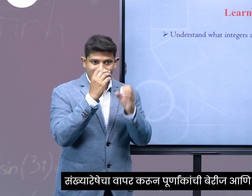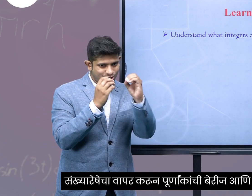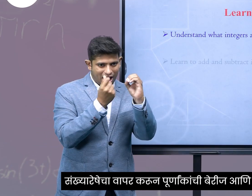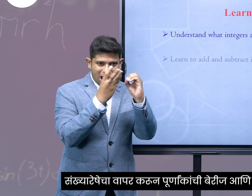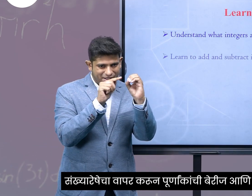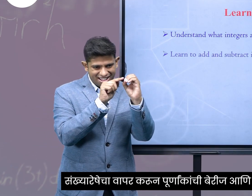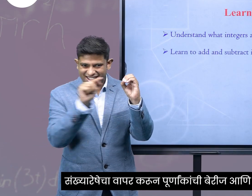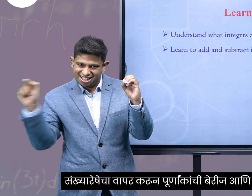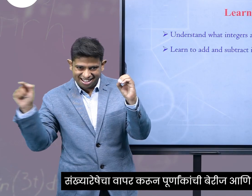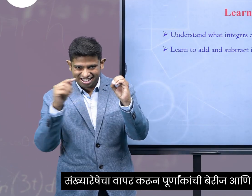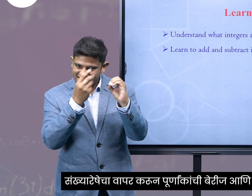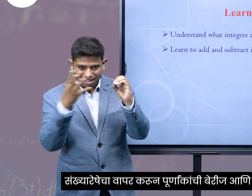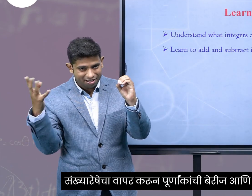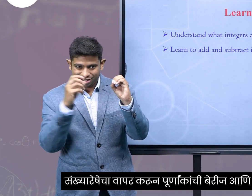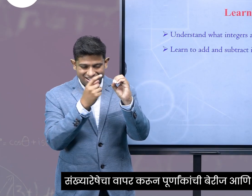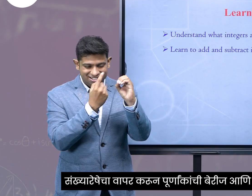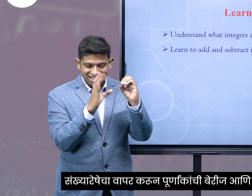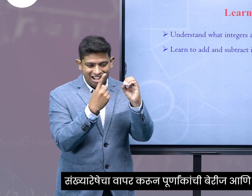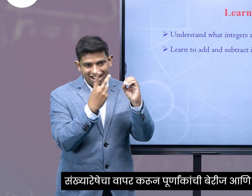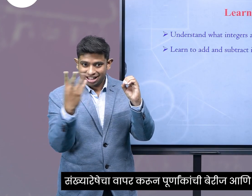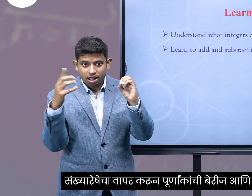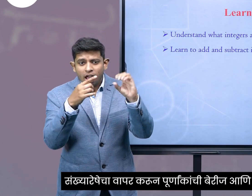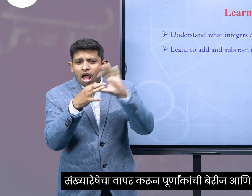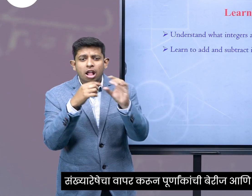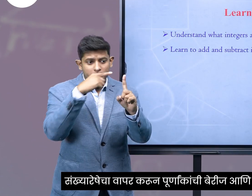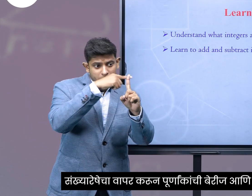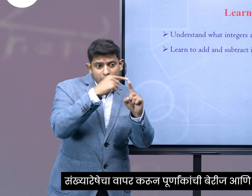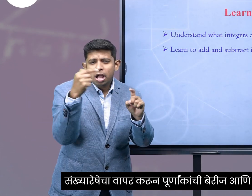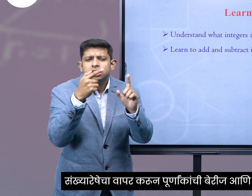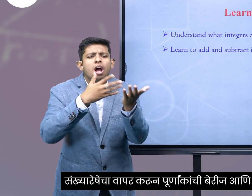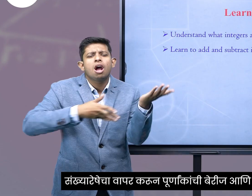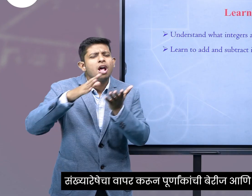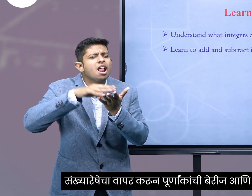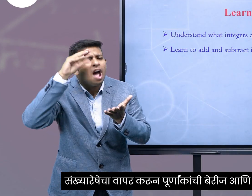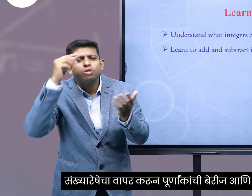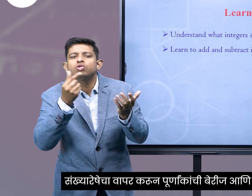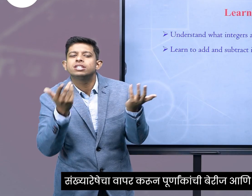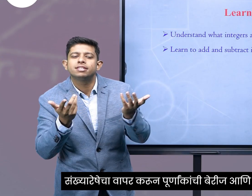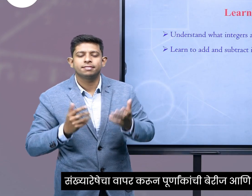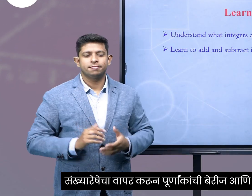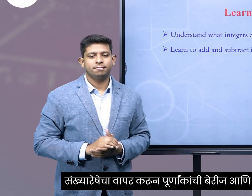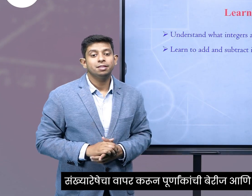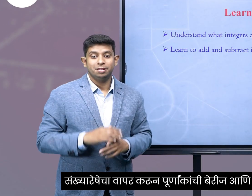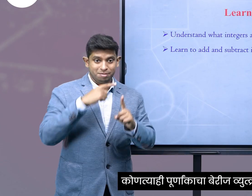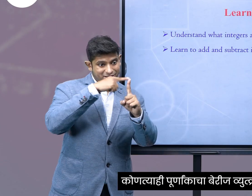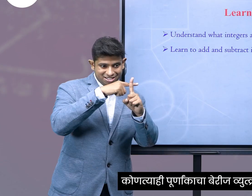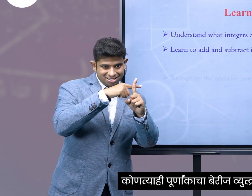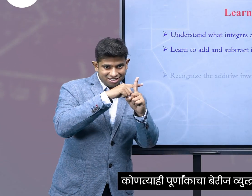संख्या रेषेचा वापर करून पूर्णांकांची बेरीज आणि वजाबाकी करायला शिका. कोणत्याही